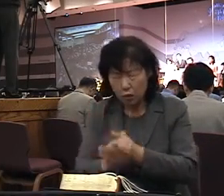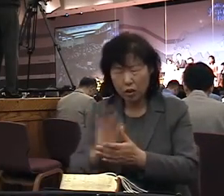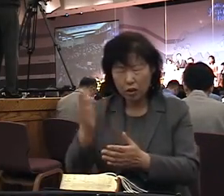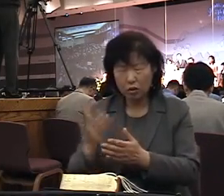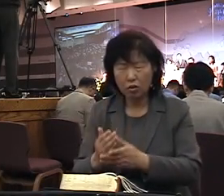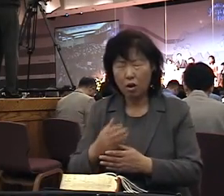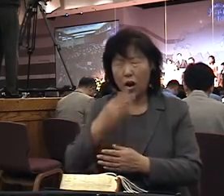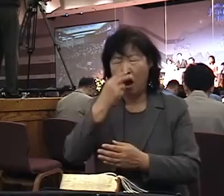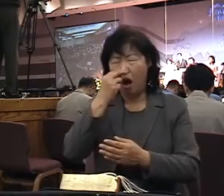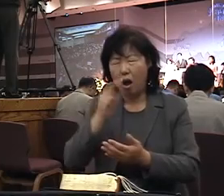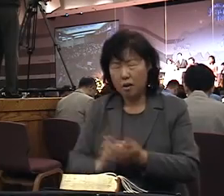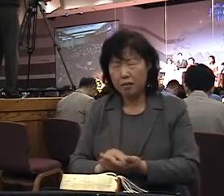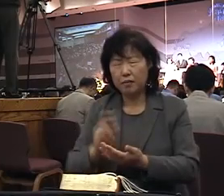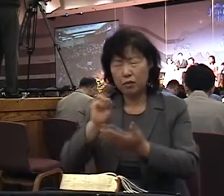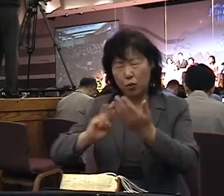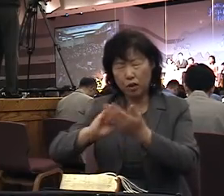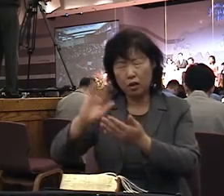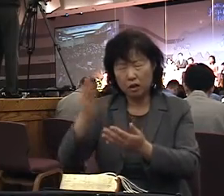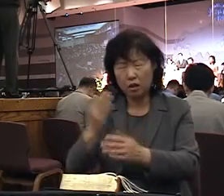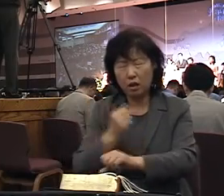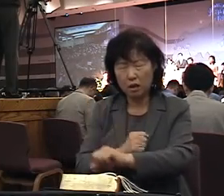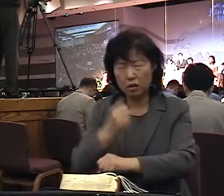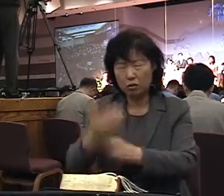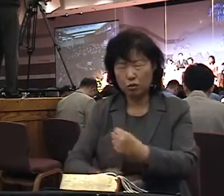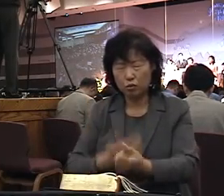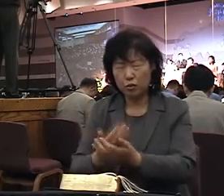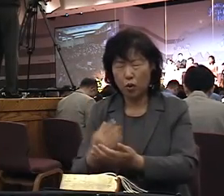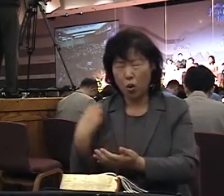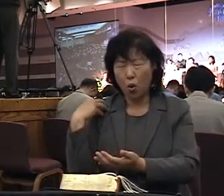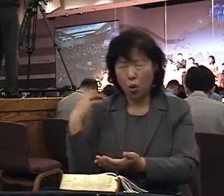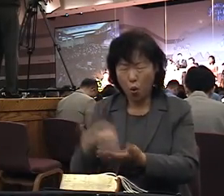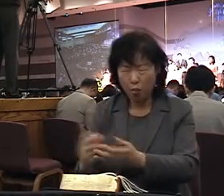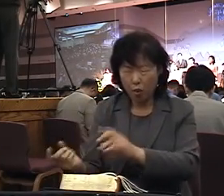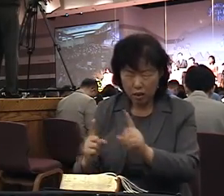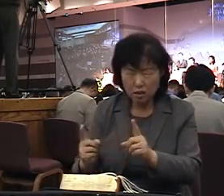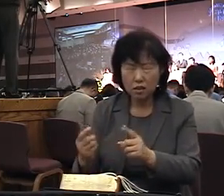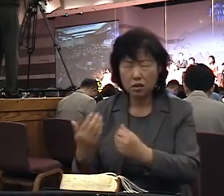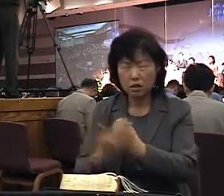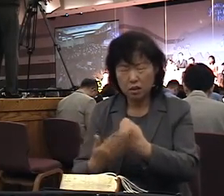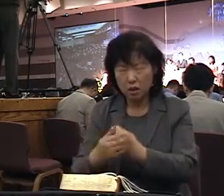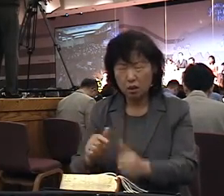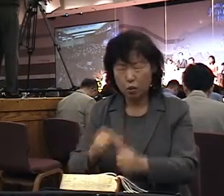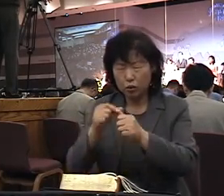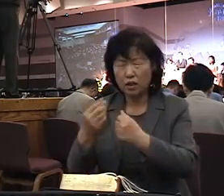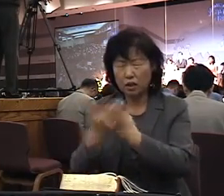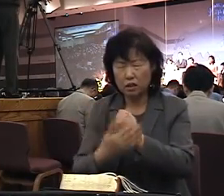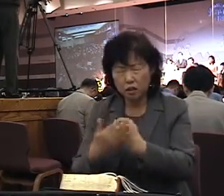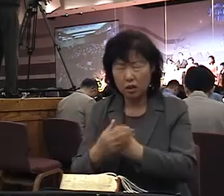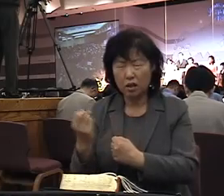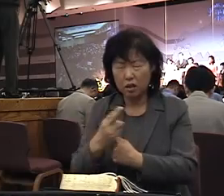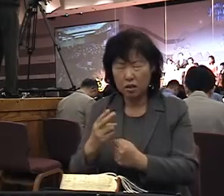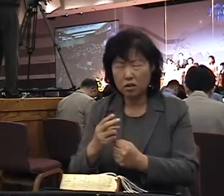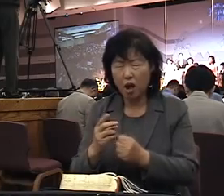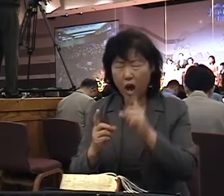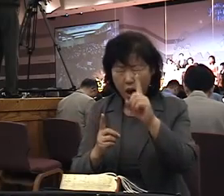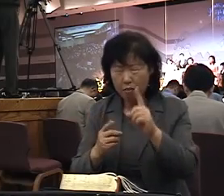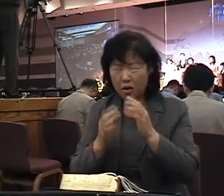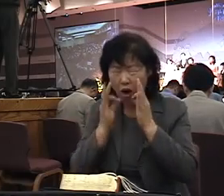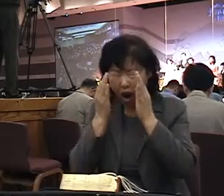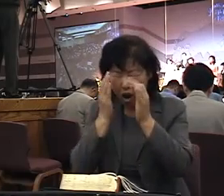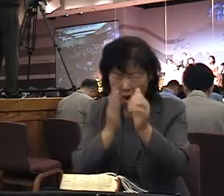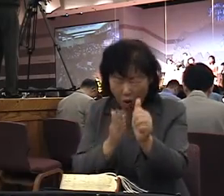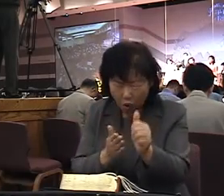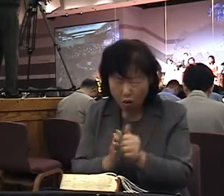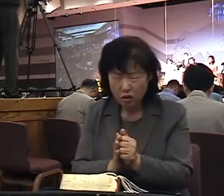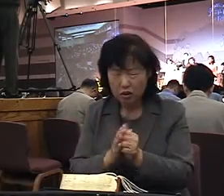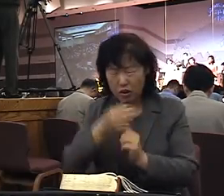노래가 될 수 있는 축복을 허락하여 주시옵소서. 아멘. 회복하시는 은혜, 구속하시는 은혜 다시 한번 간구하오니 특별히